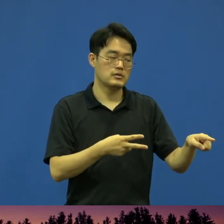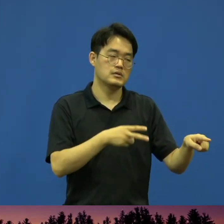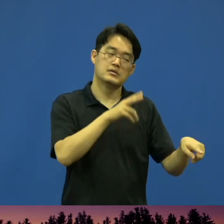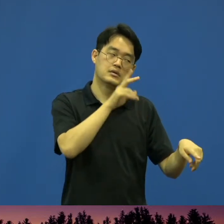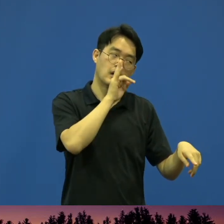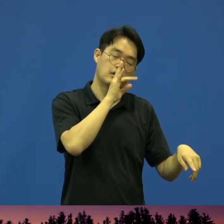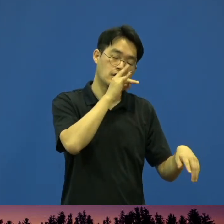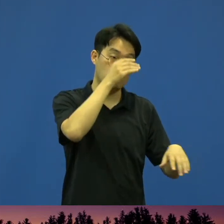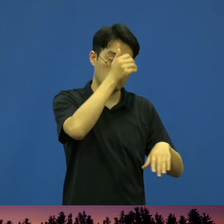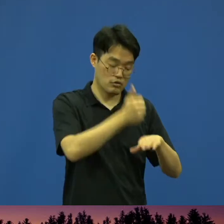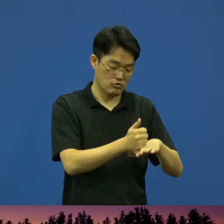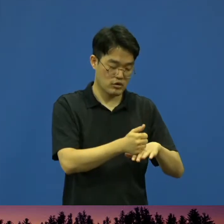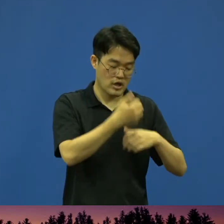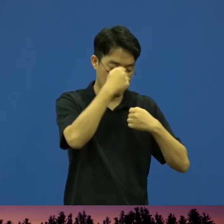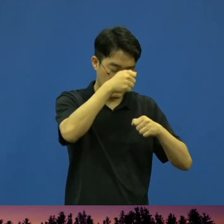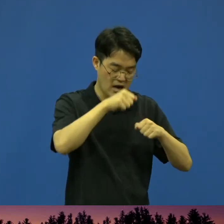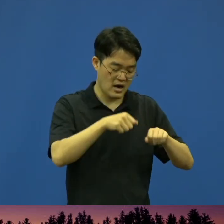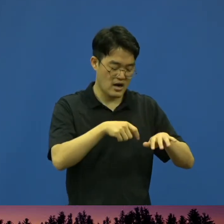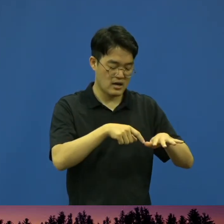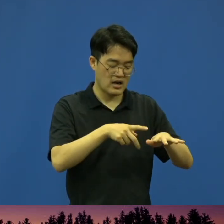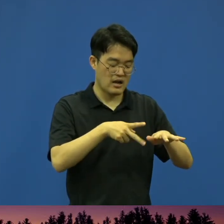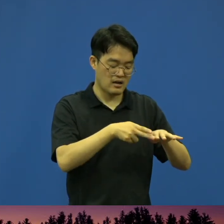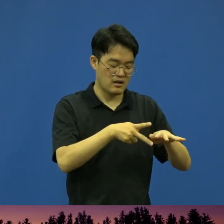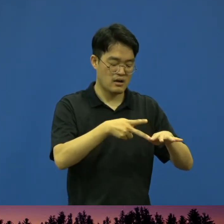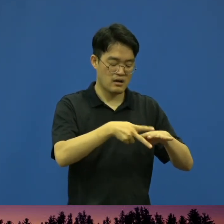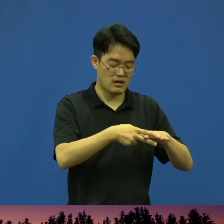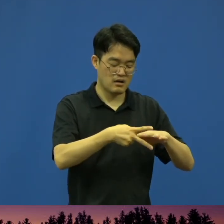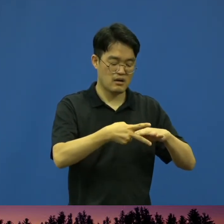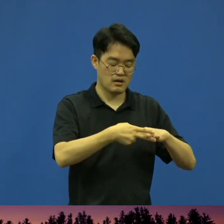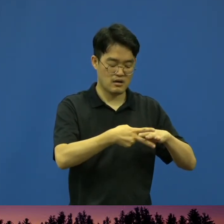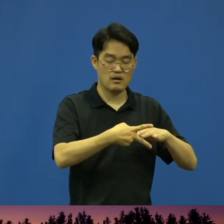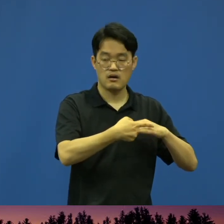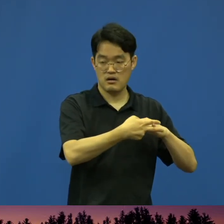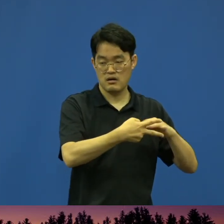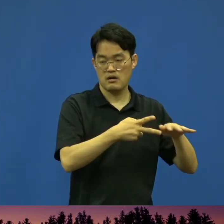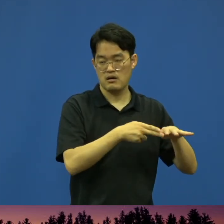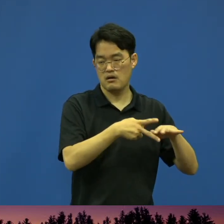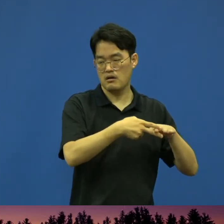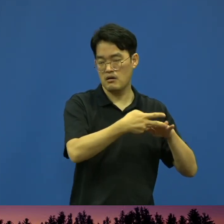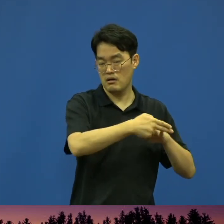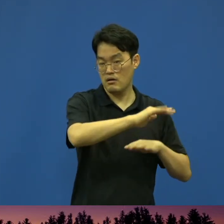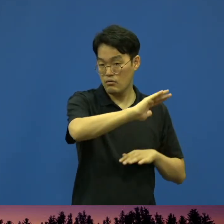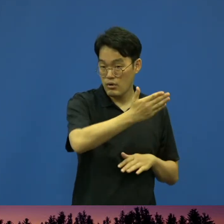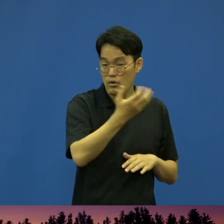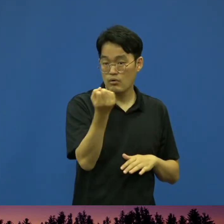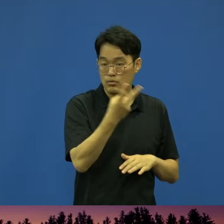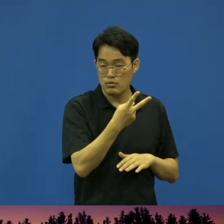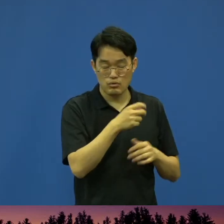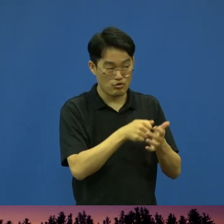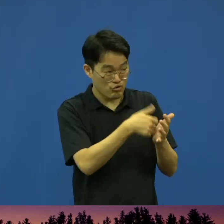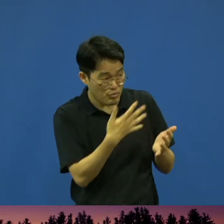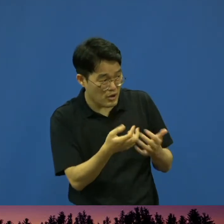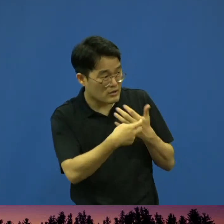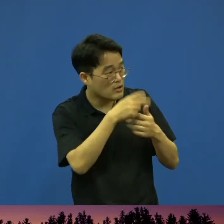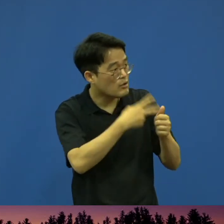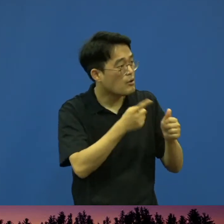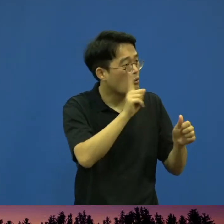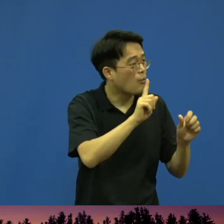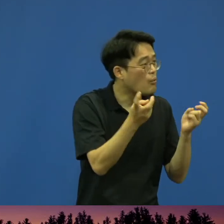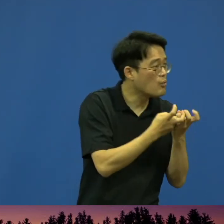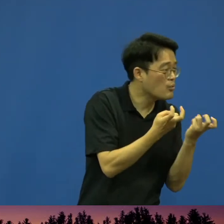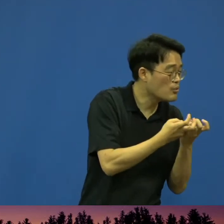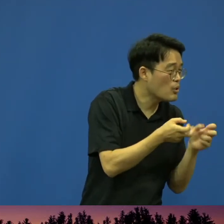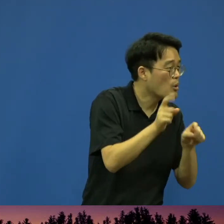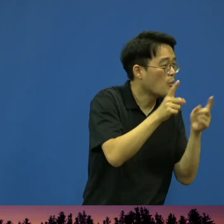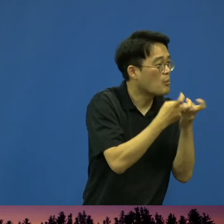시작했습니다. 발가락을 다 잘라내고 더 유명한 의사들에게 가서 살아갈 방법을 구했습니다. 사랑하는 부모라